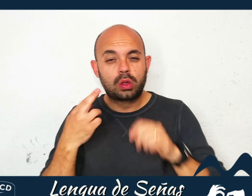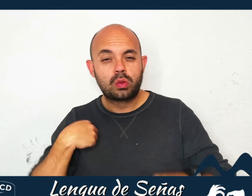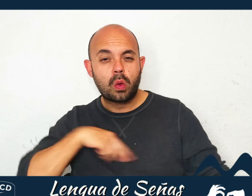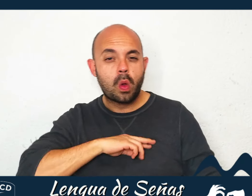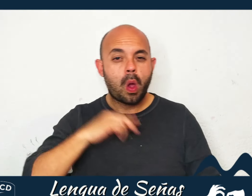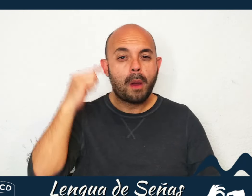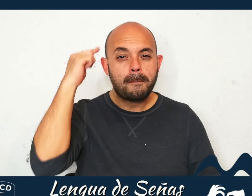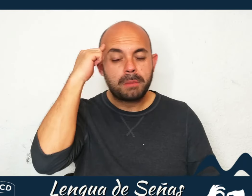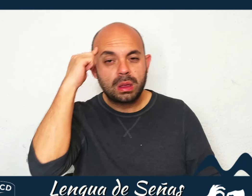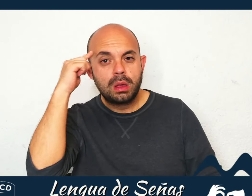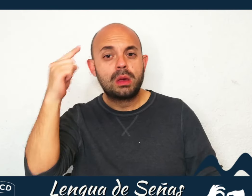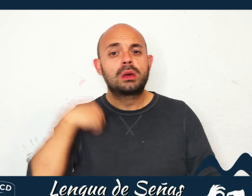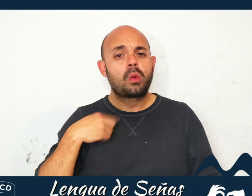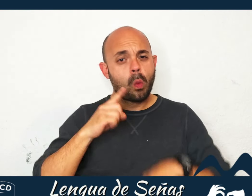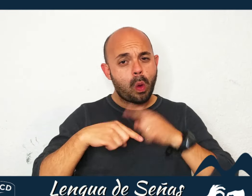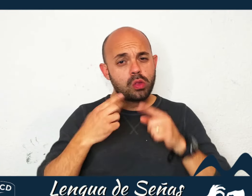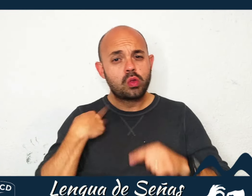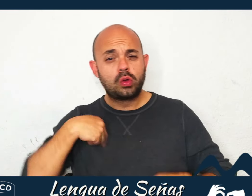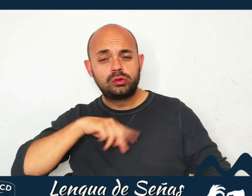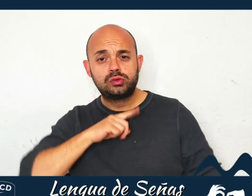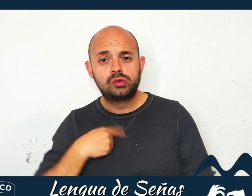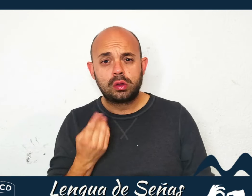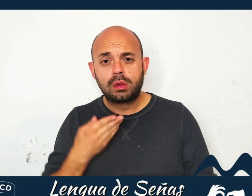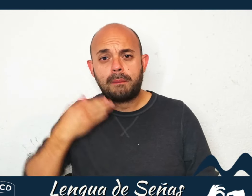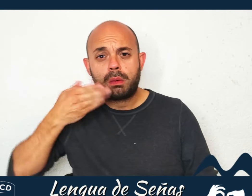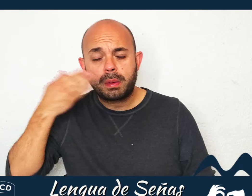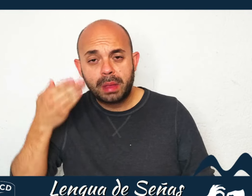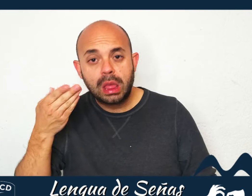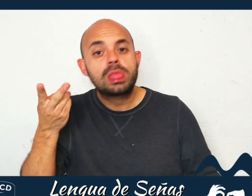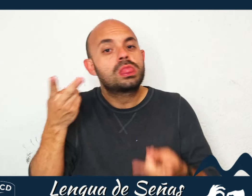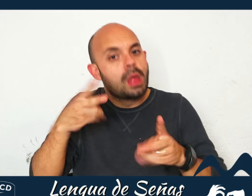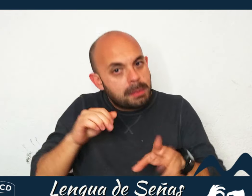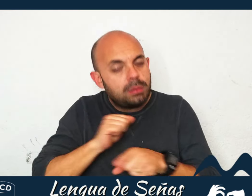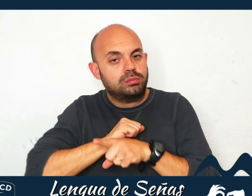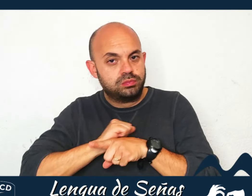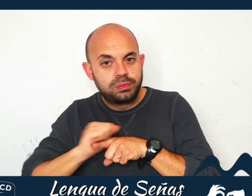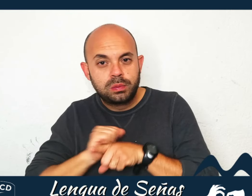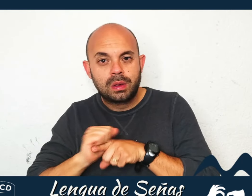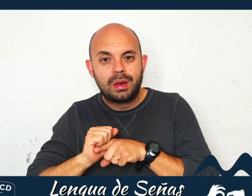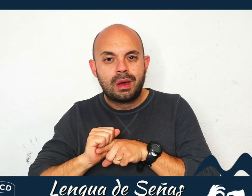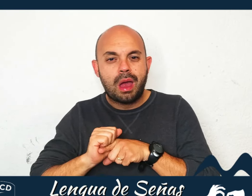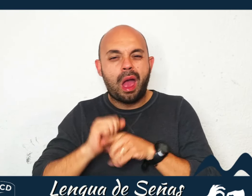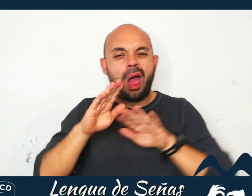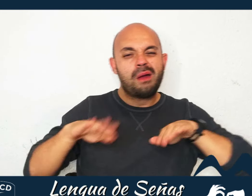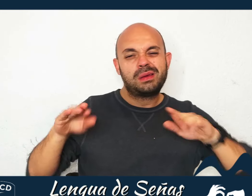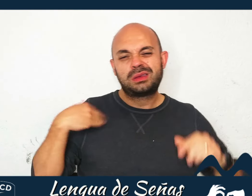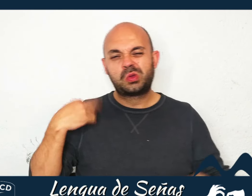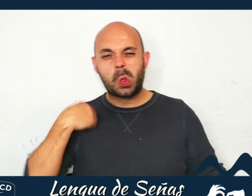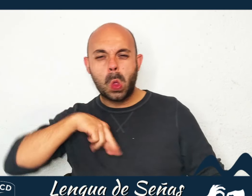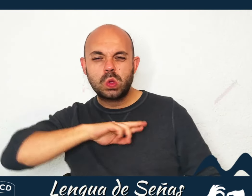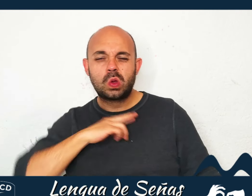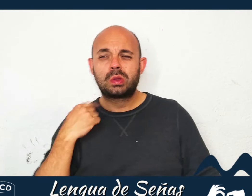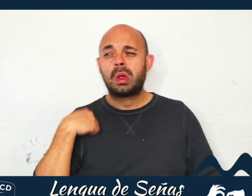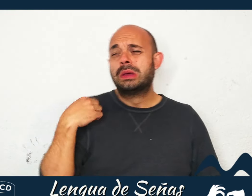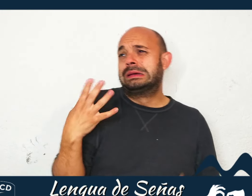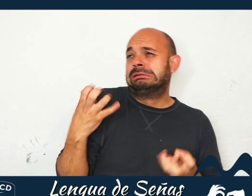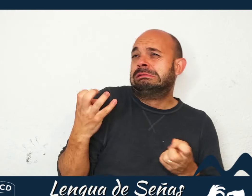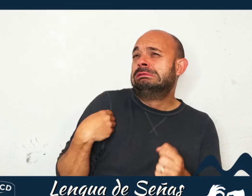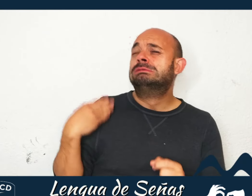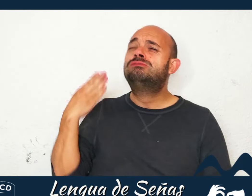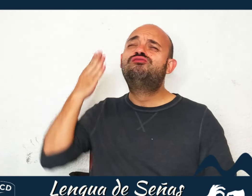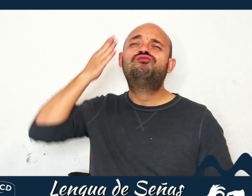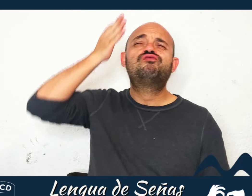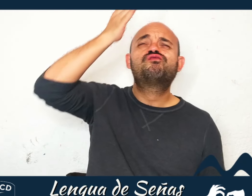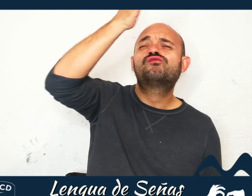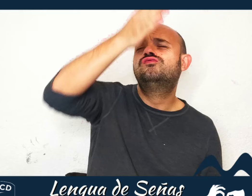van acompañadas de acciones. Muchas veces nosotros perdemos el tiempo hablando de sueños, planificando de cosas que están